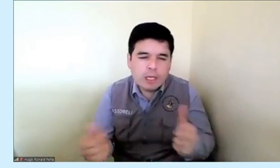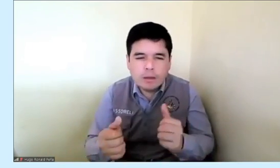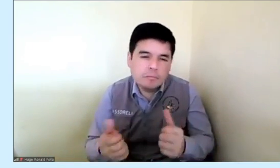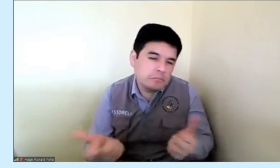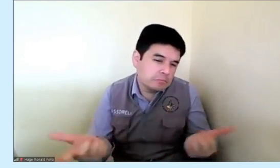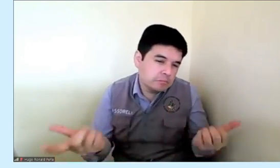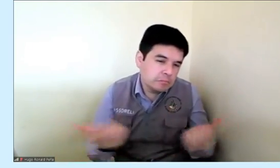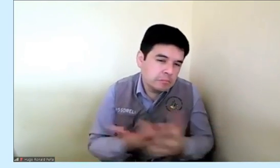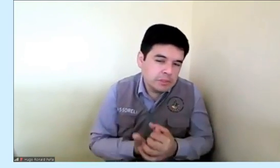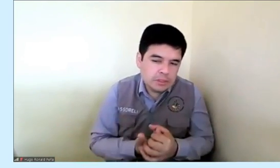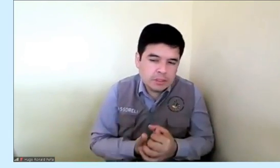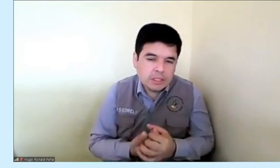¿cuántos amigos